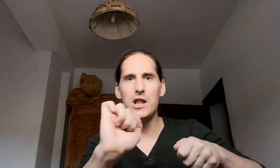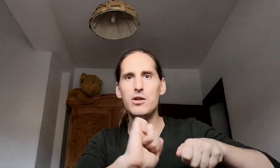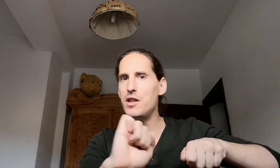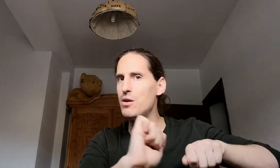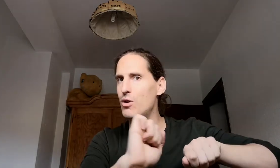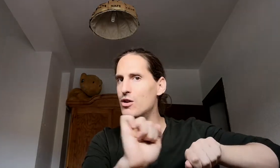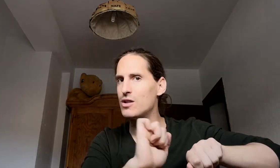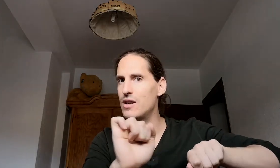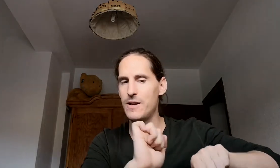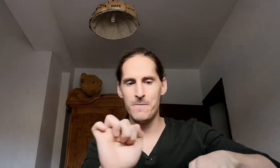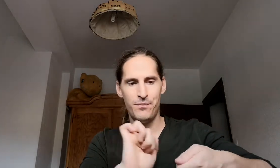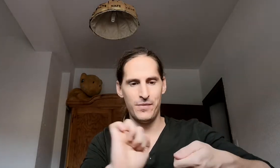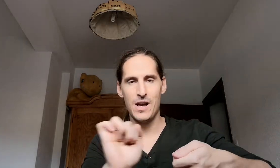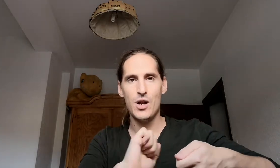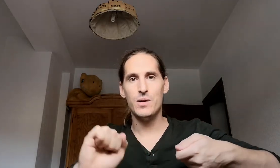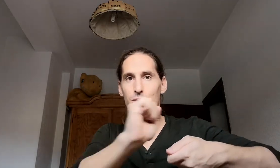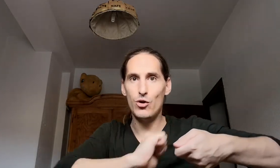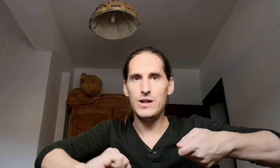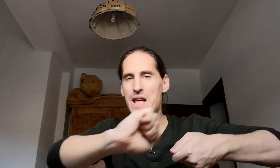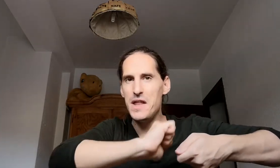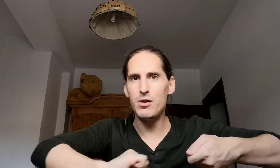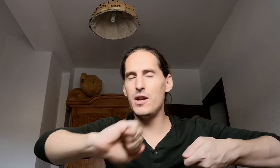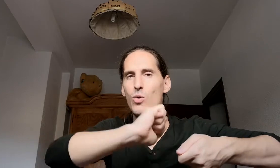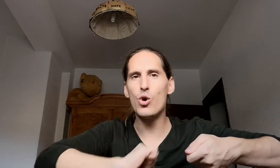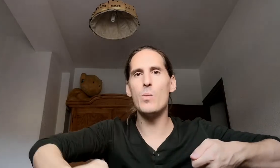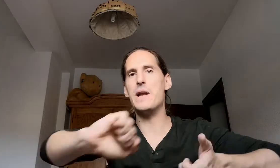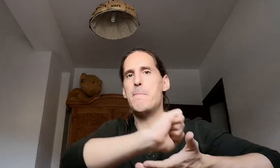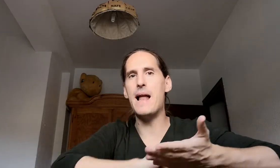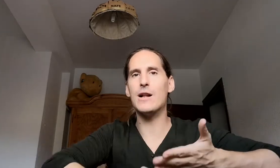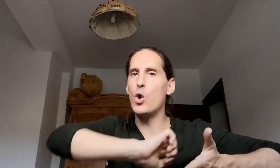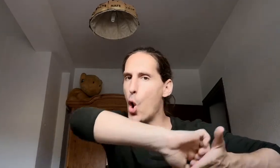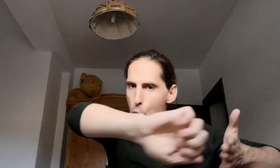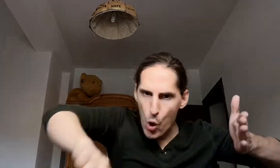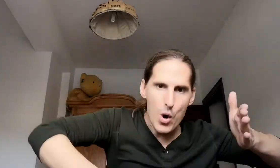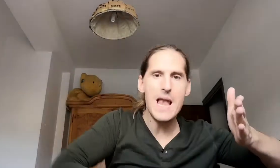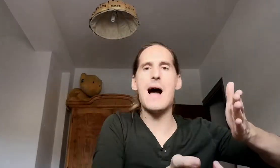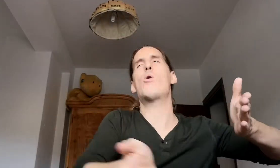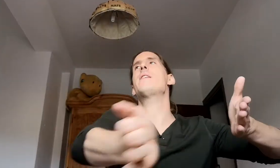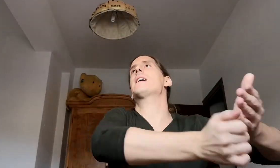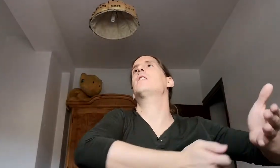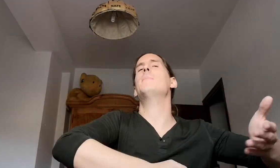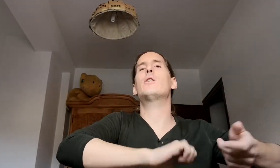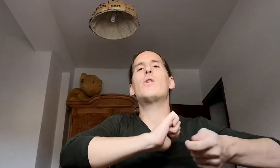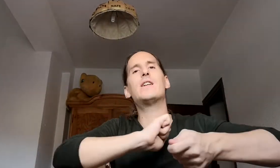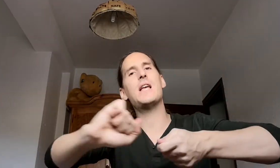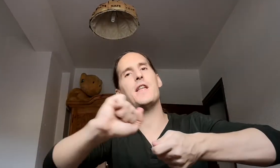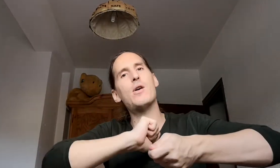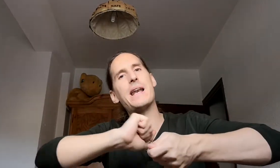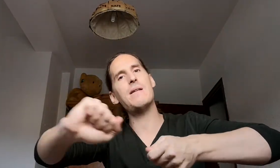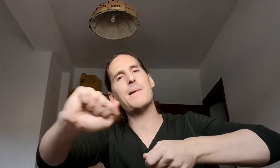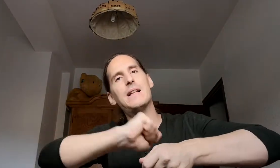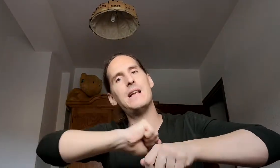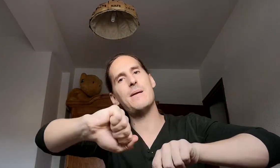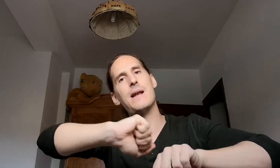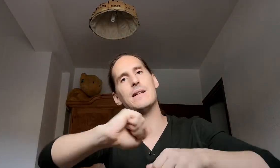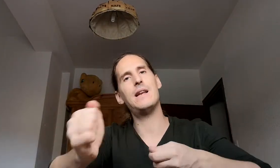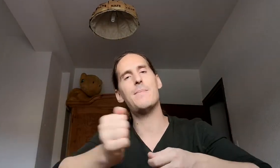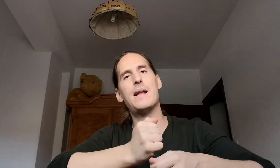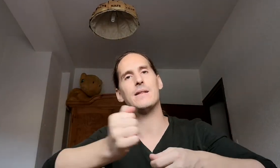haciendo círculos. No estoy haciendo círculos como en el plato o con la olla que estoy metiendo. No, estoy haciendo arriba y para adelante, arriba y para adelante, arriba y para